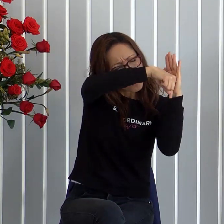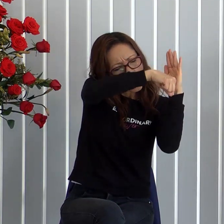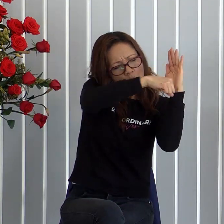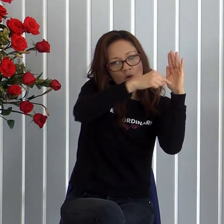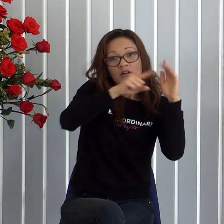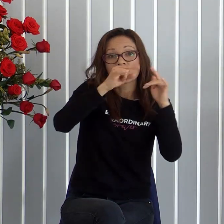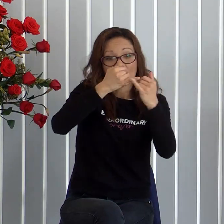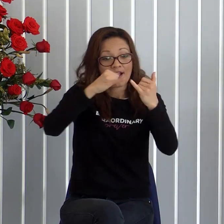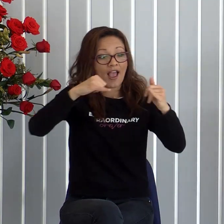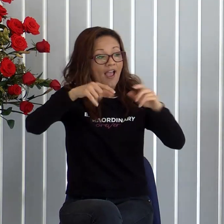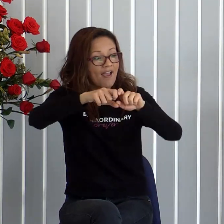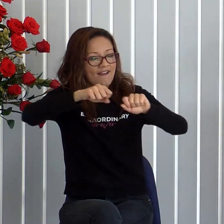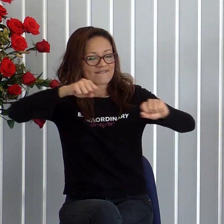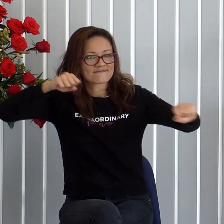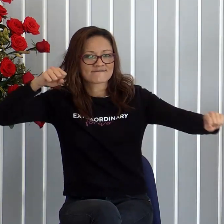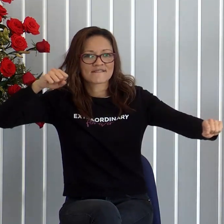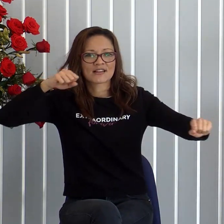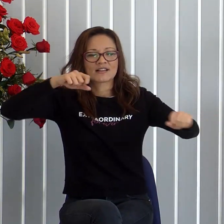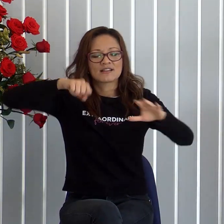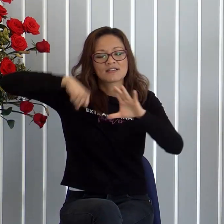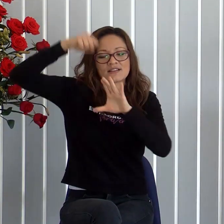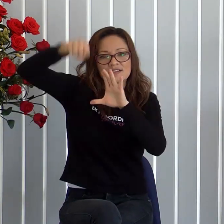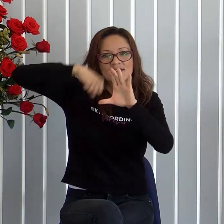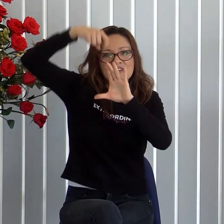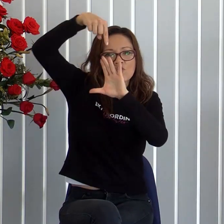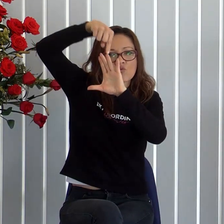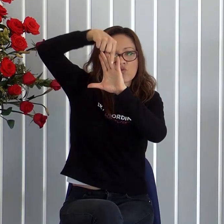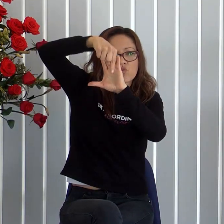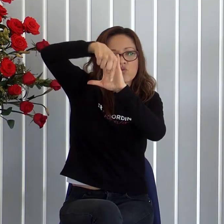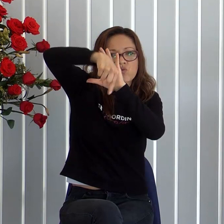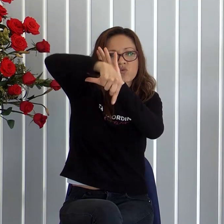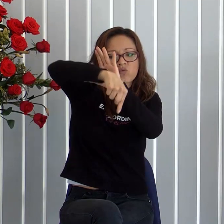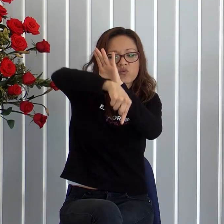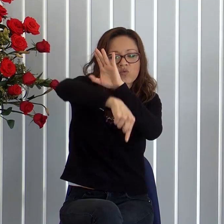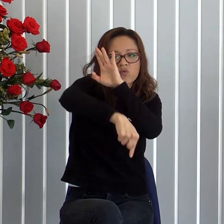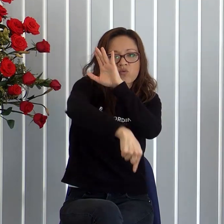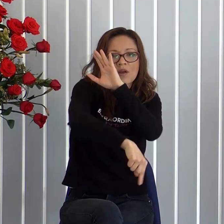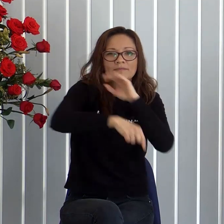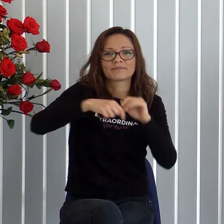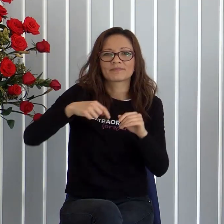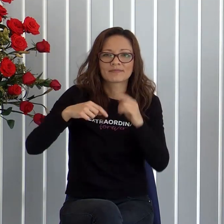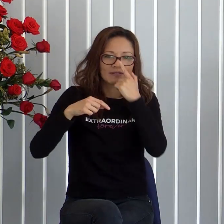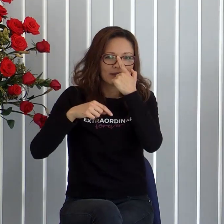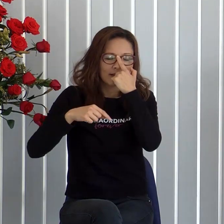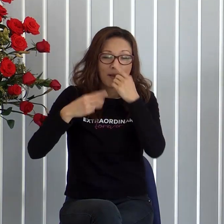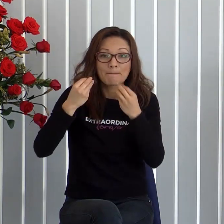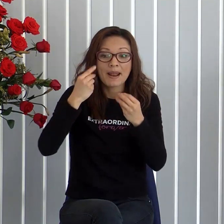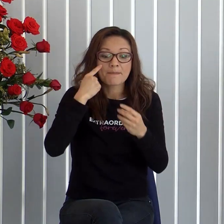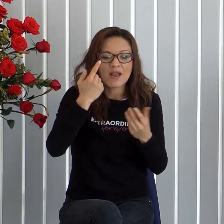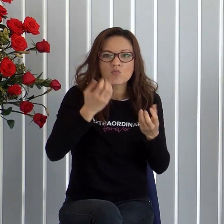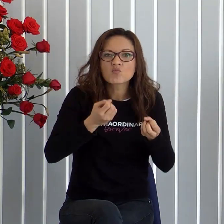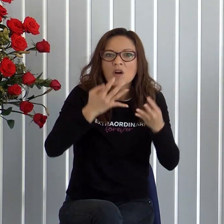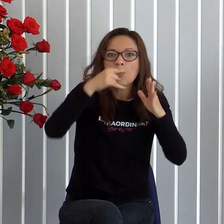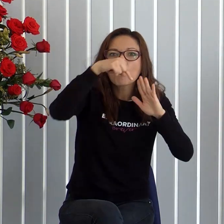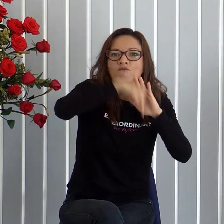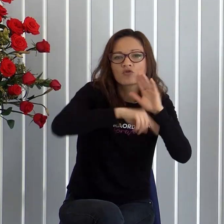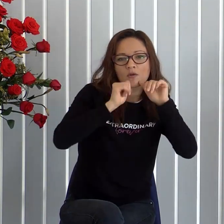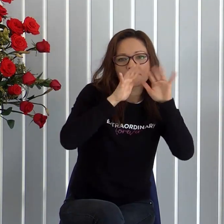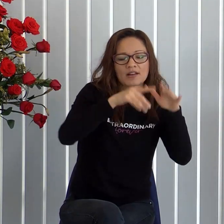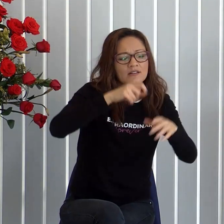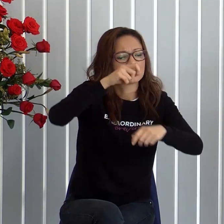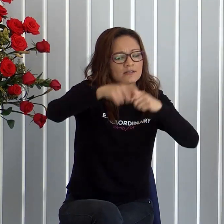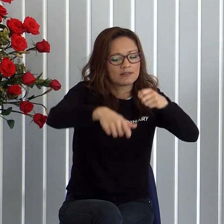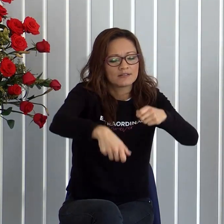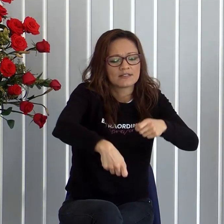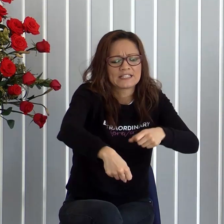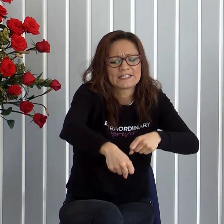un cable de esos de acero y lo empezaron a sumergir para sumergir como un batiscafo, como una vaina. Cuando fueron a